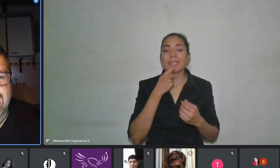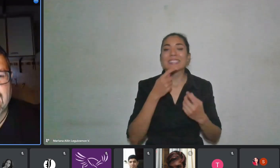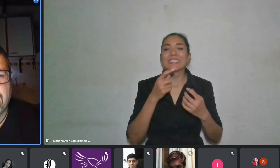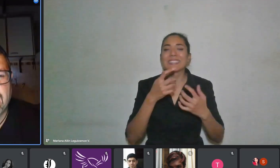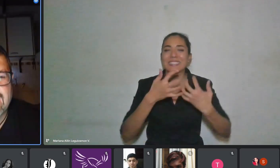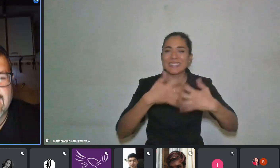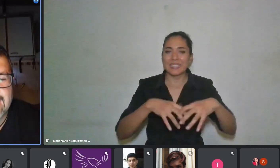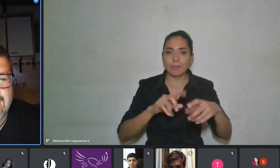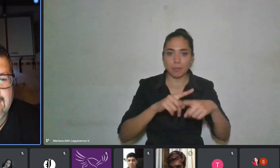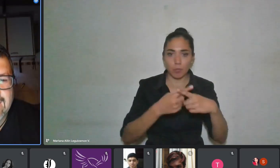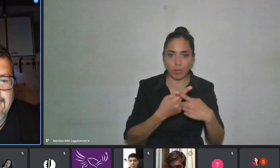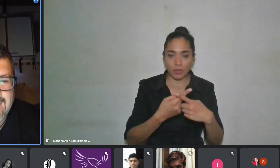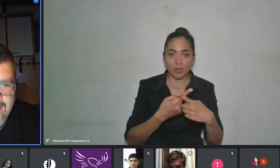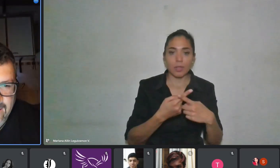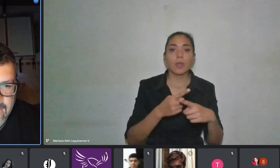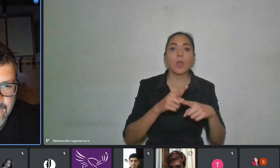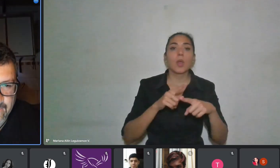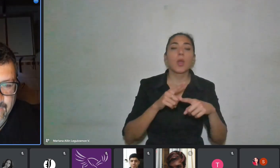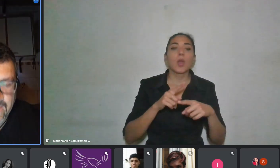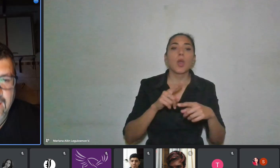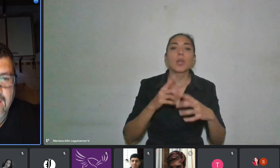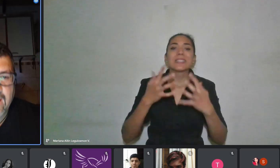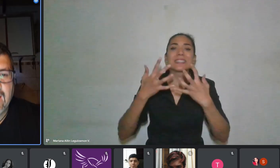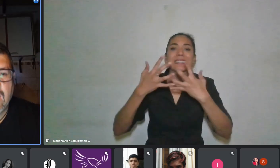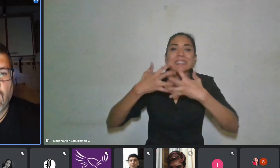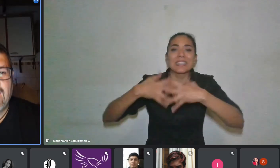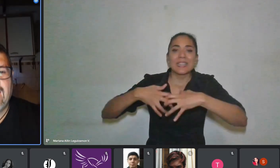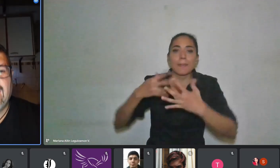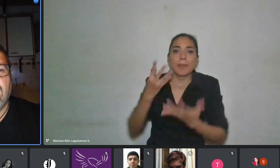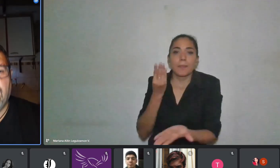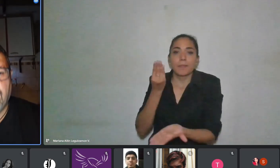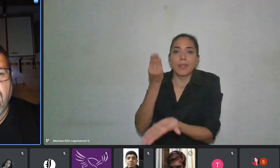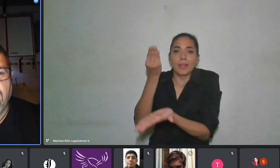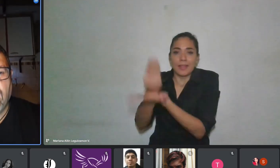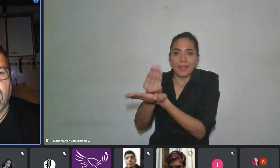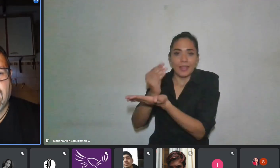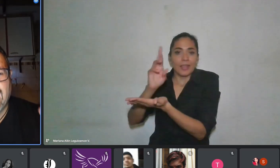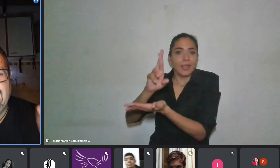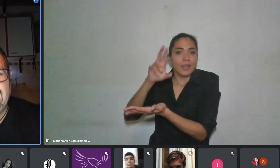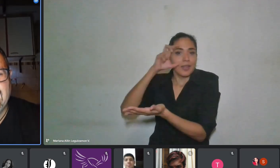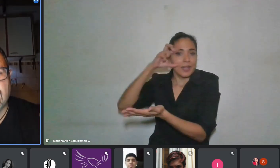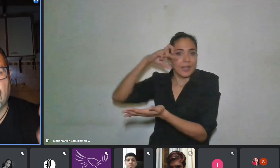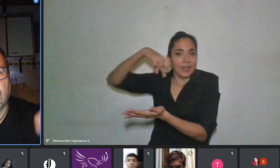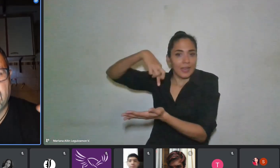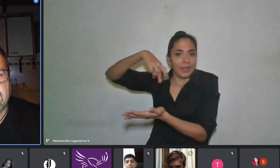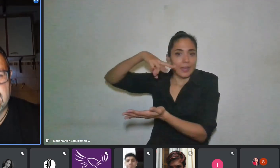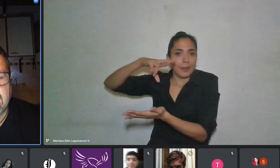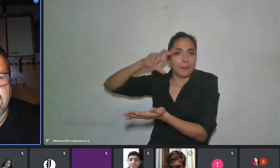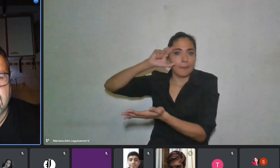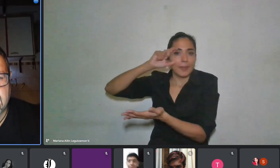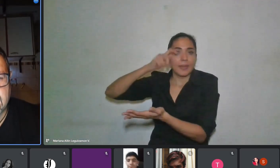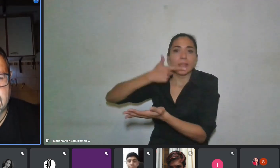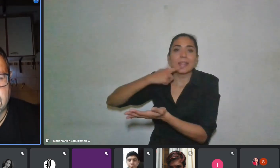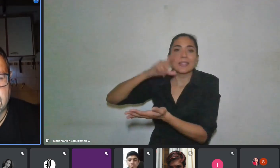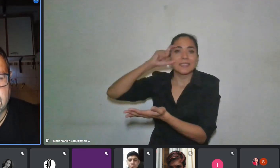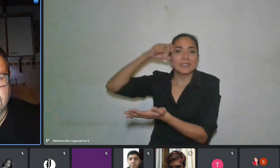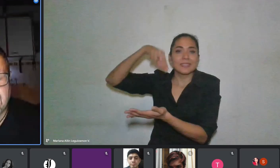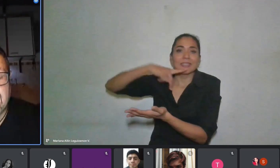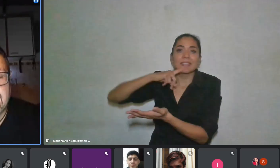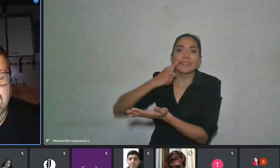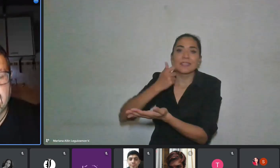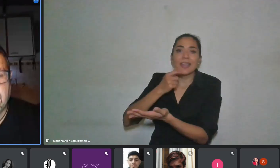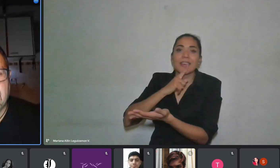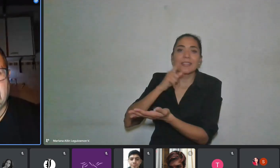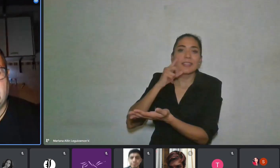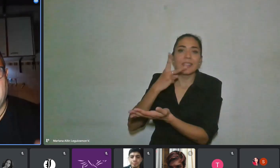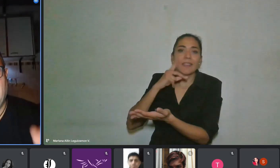de representatividad, en la cual el pueblo elige sus representantes. Es